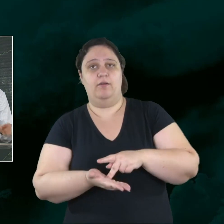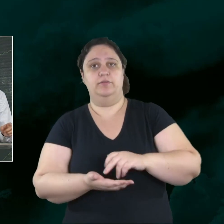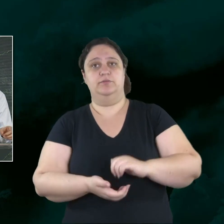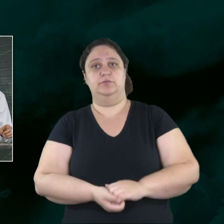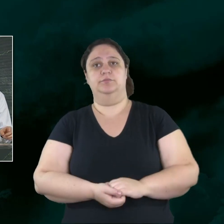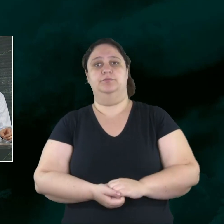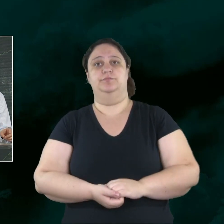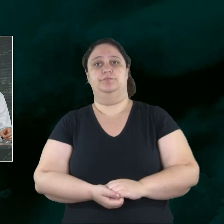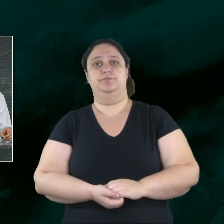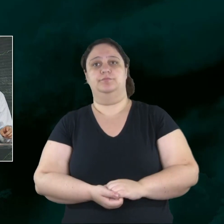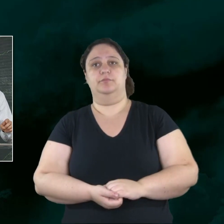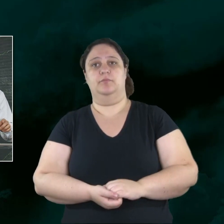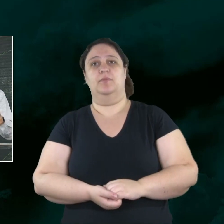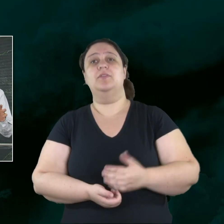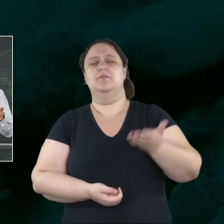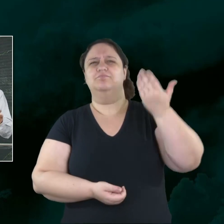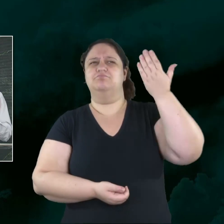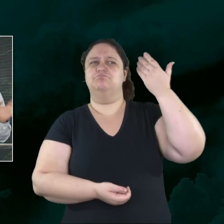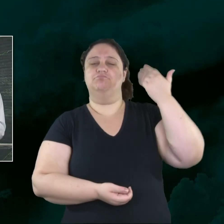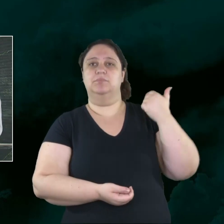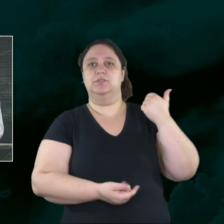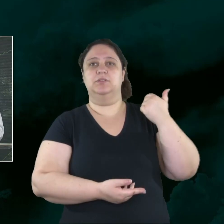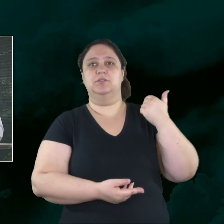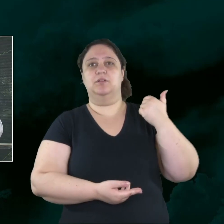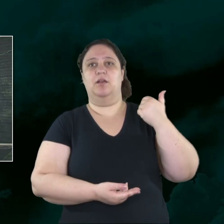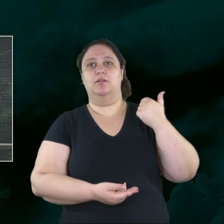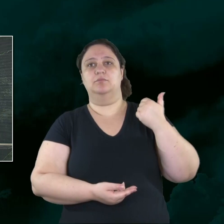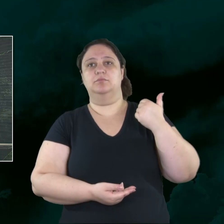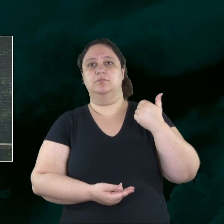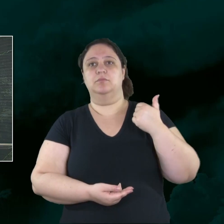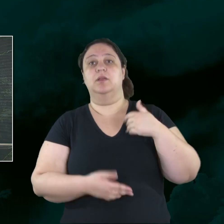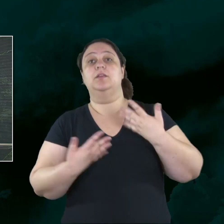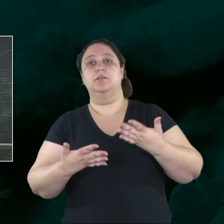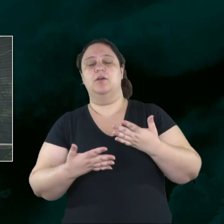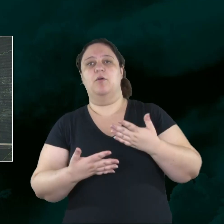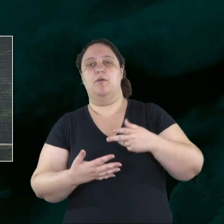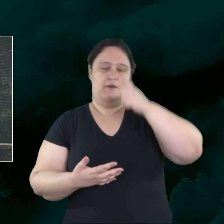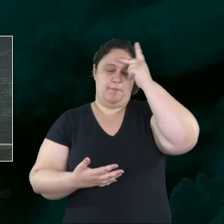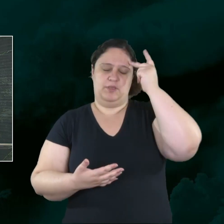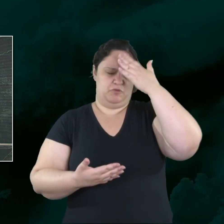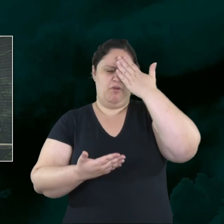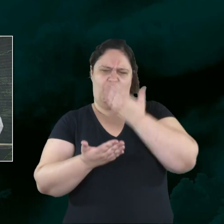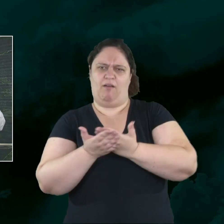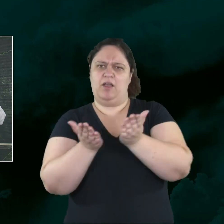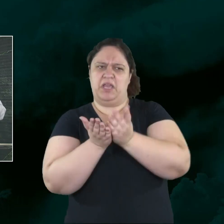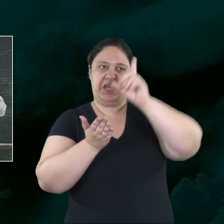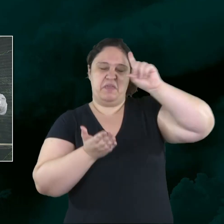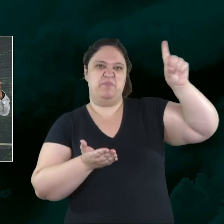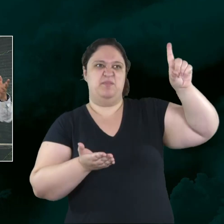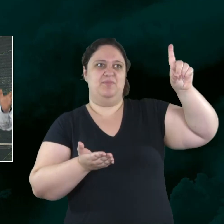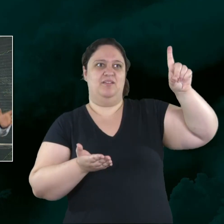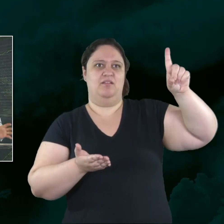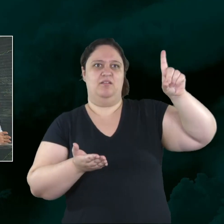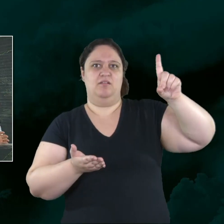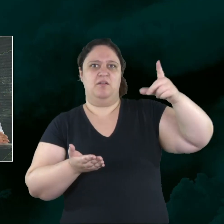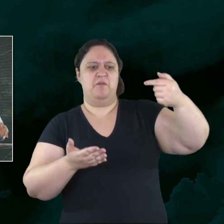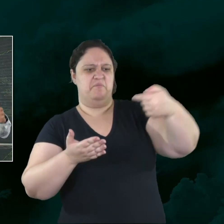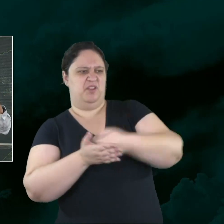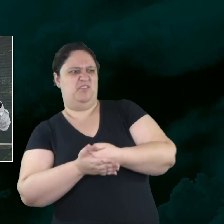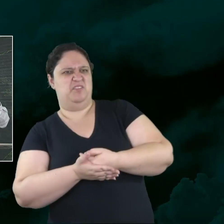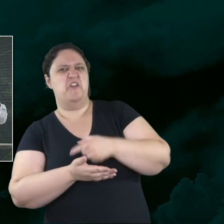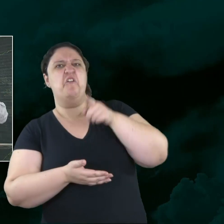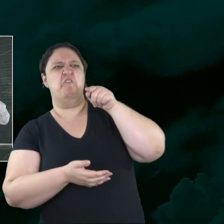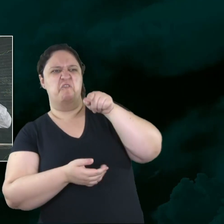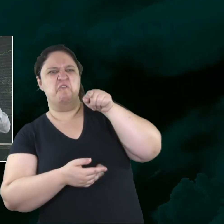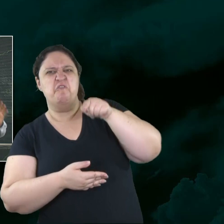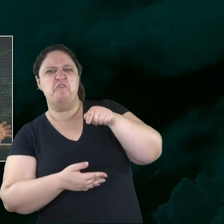No passado, né, é considerado ultrapassado. Crer na Bíblia, né, a pessoa vai dizer, você ainda crê nisso, rapaz?